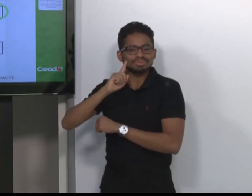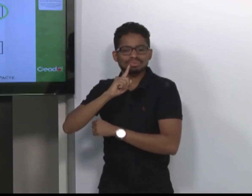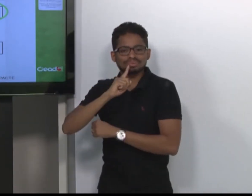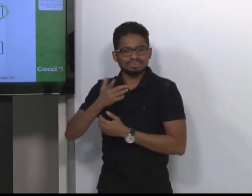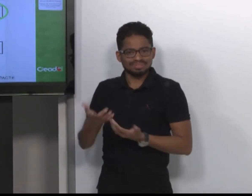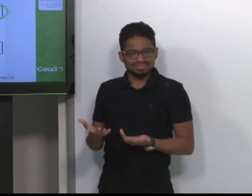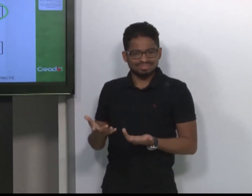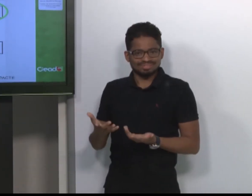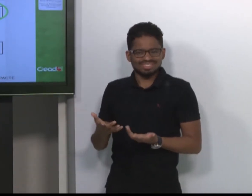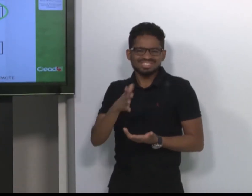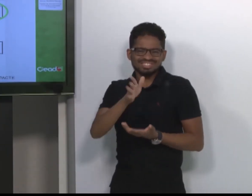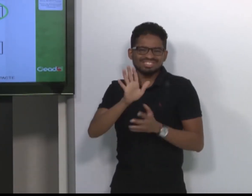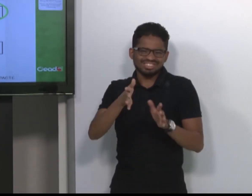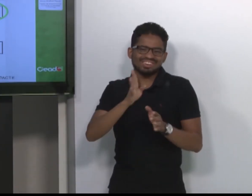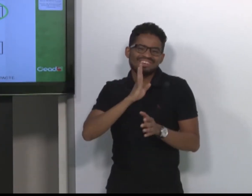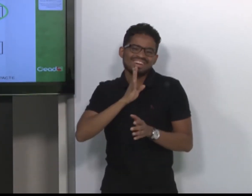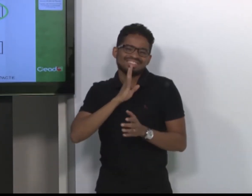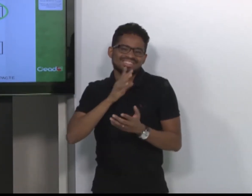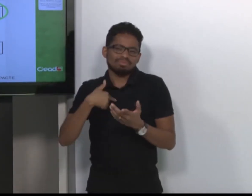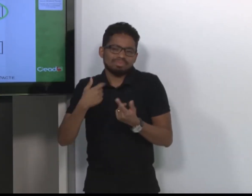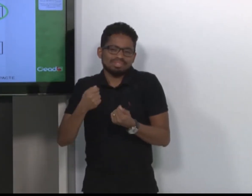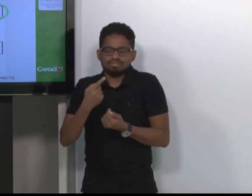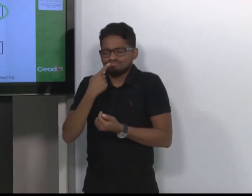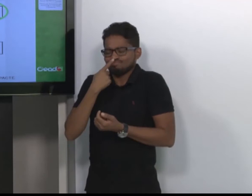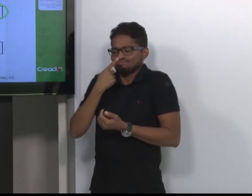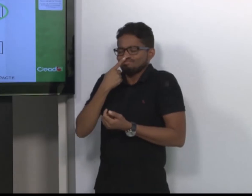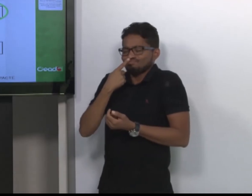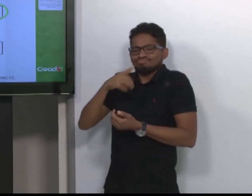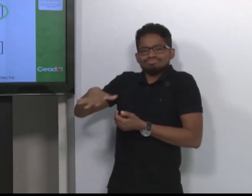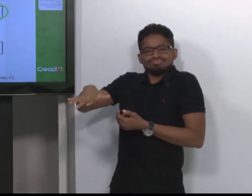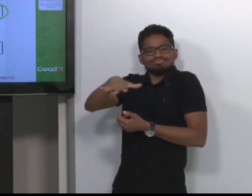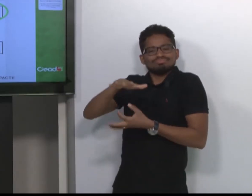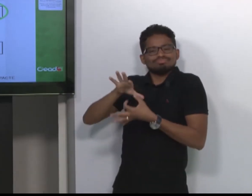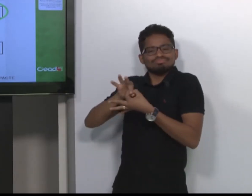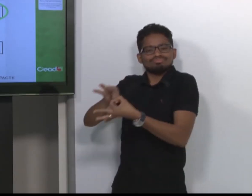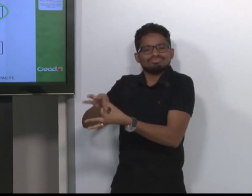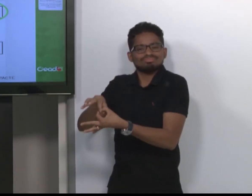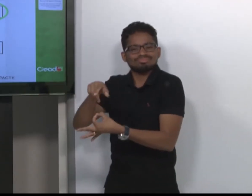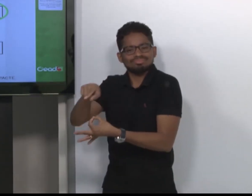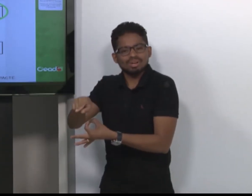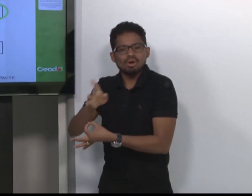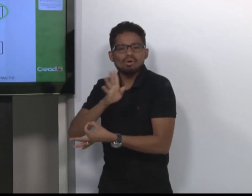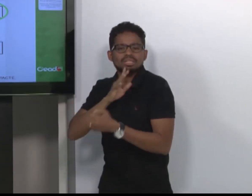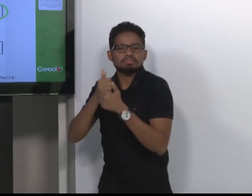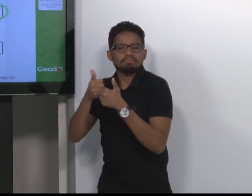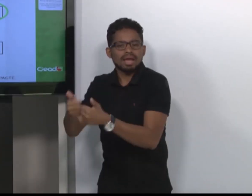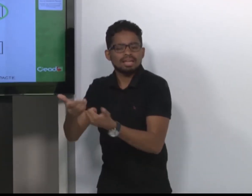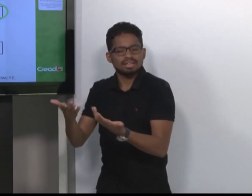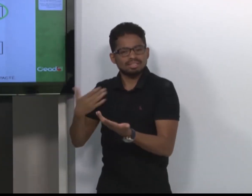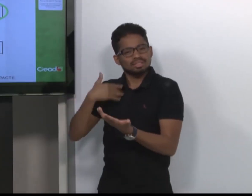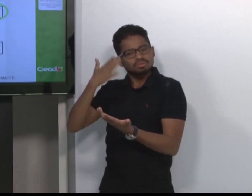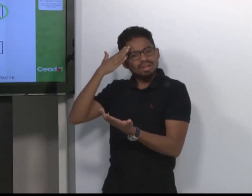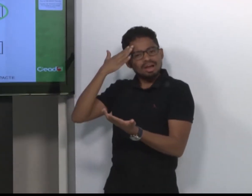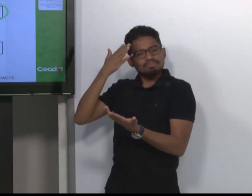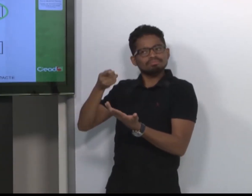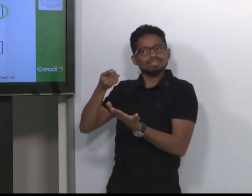os processos de reflexão dessa comunidade. Ou seja, eu devo ter afinidade com essa